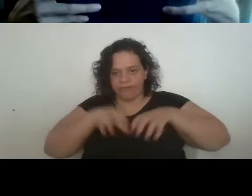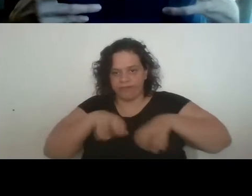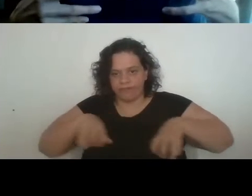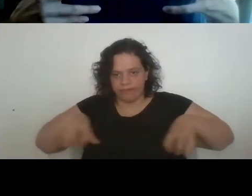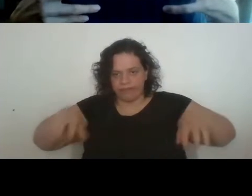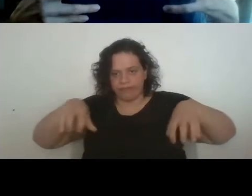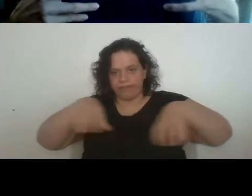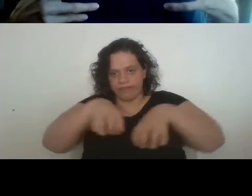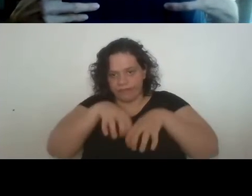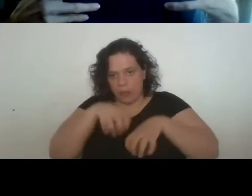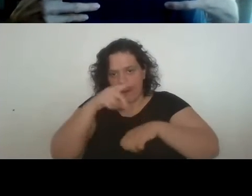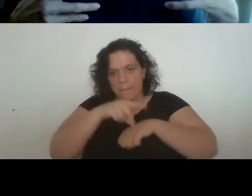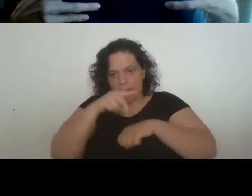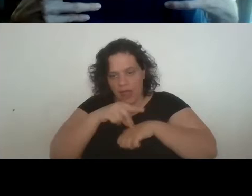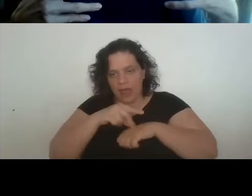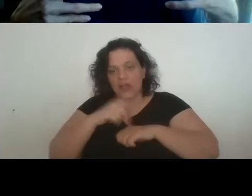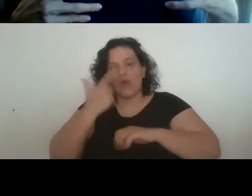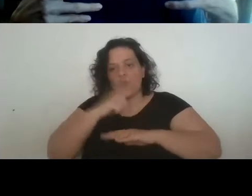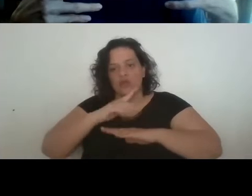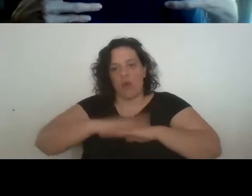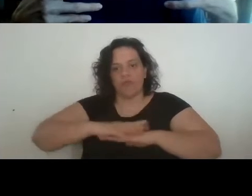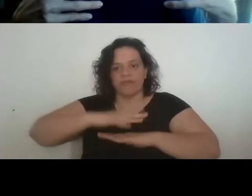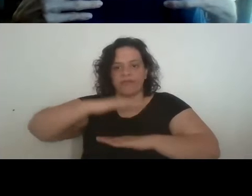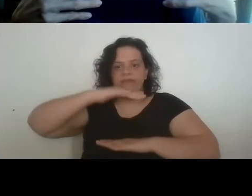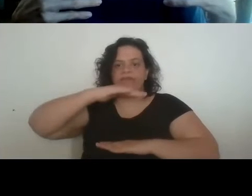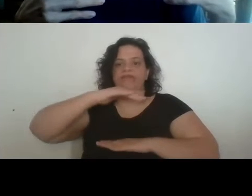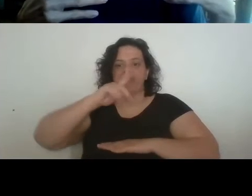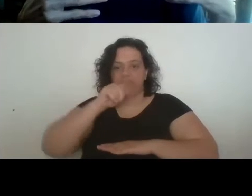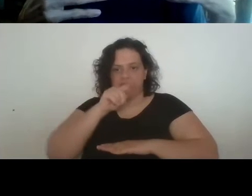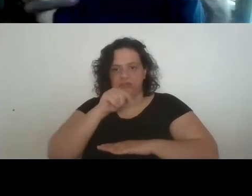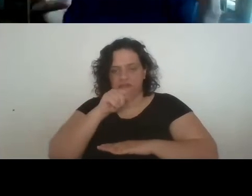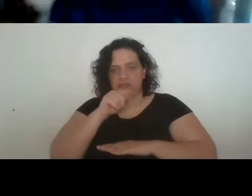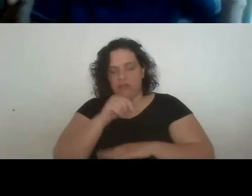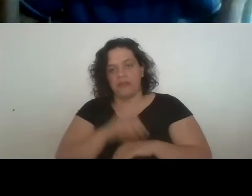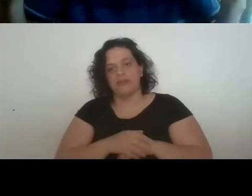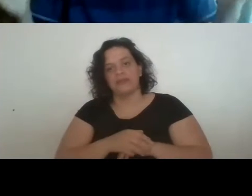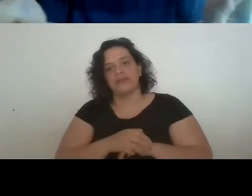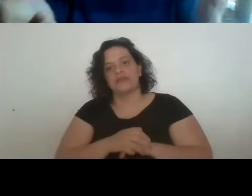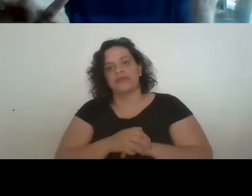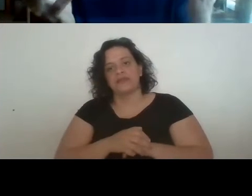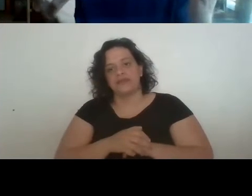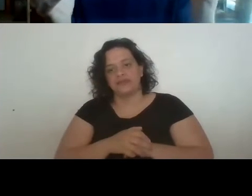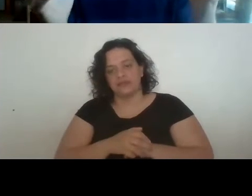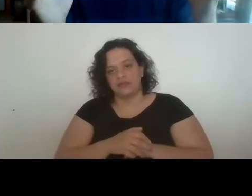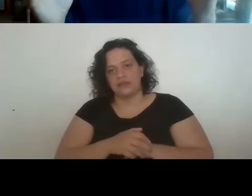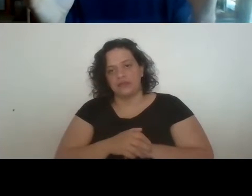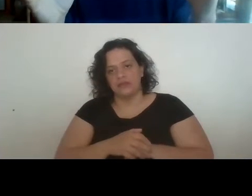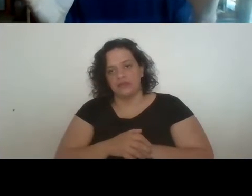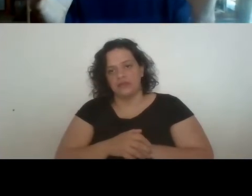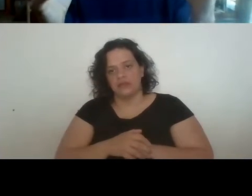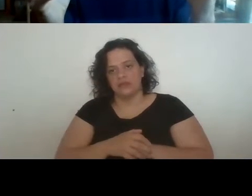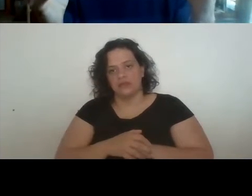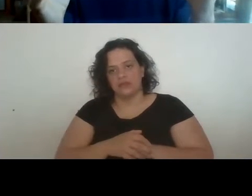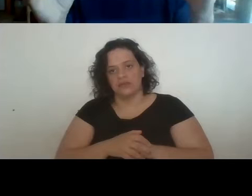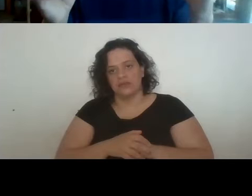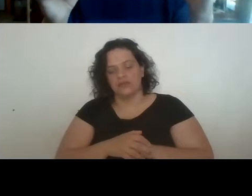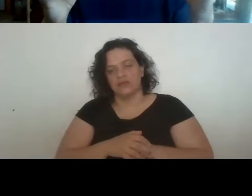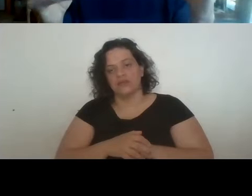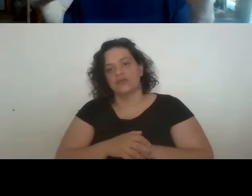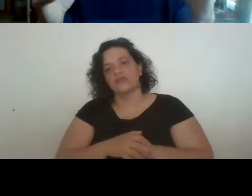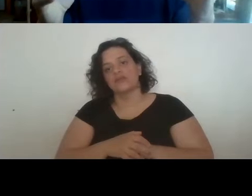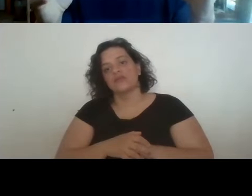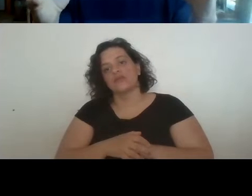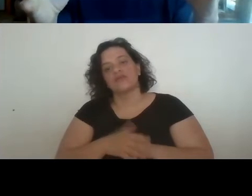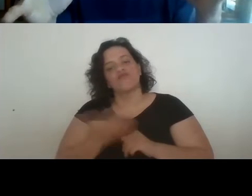consiga armazenar mais água em cima, tá? Mais água no volume total. Então, o que eu faço?